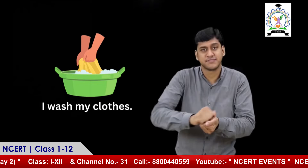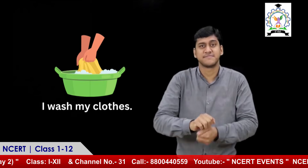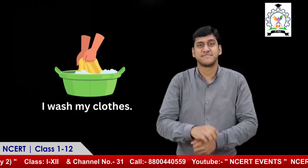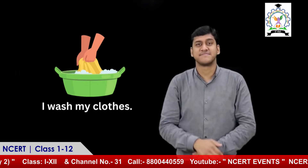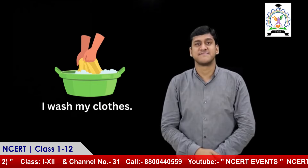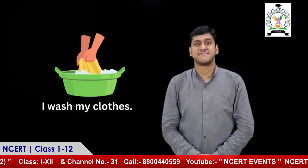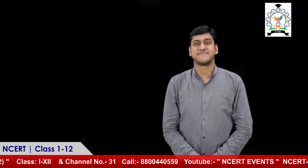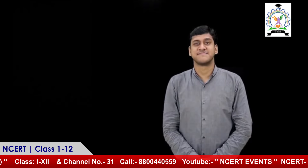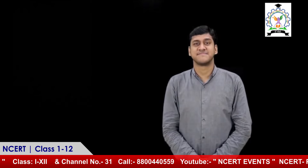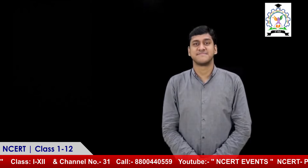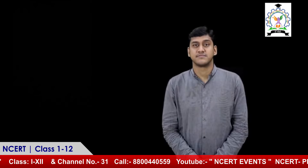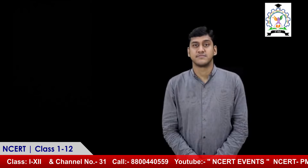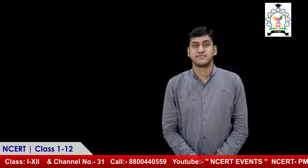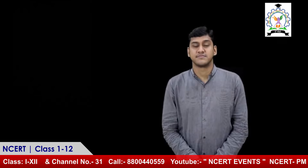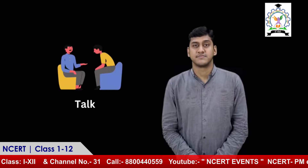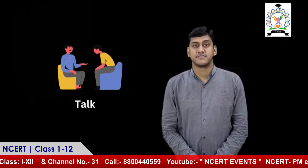मैं अपने कपड़े धोता हूं।